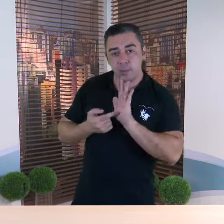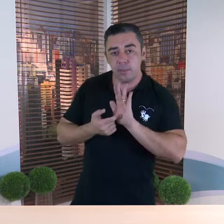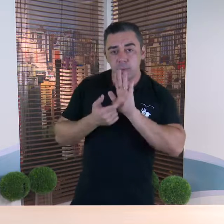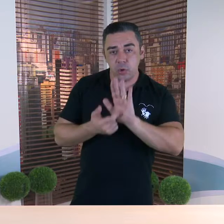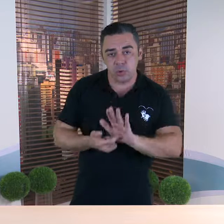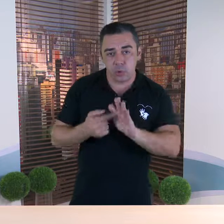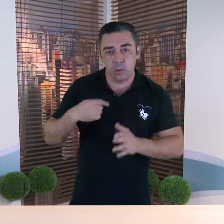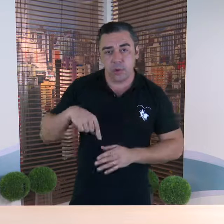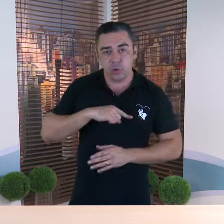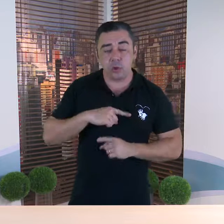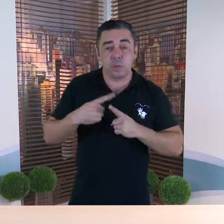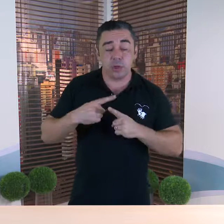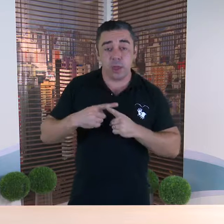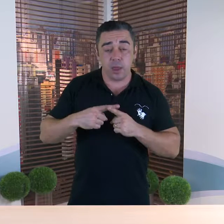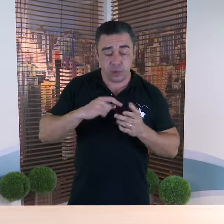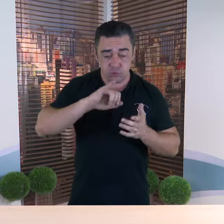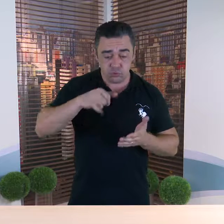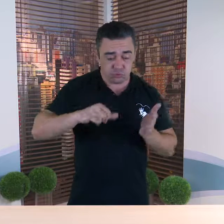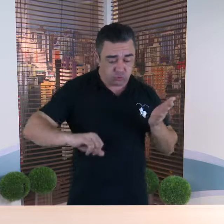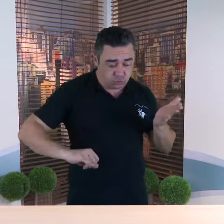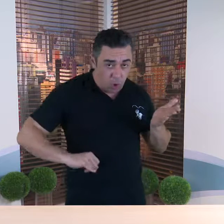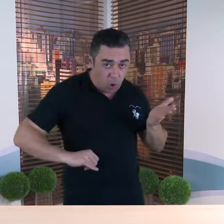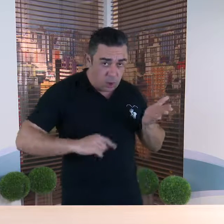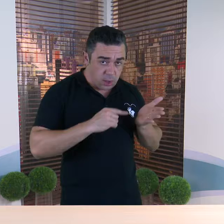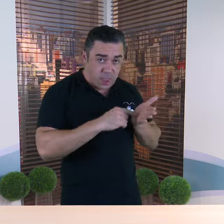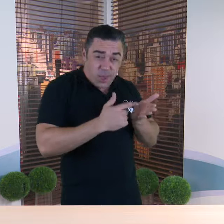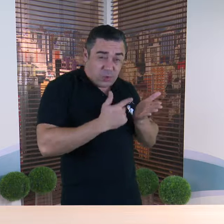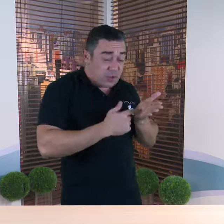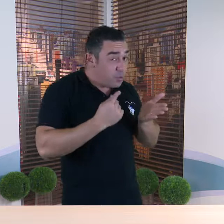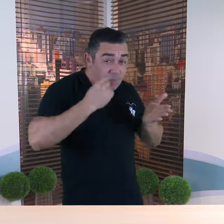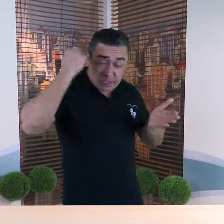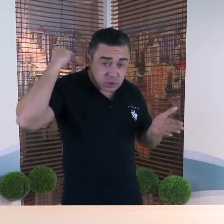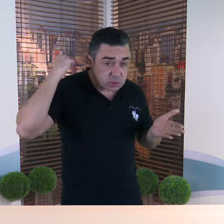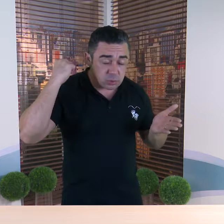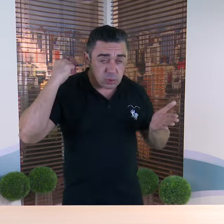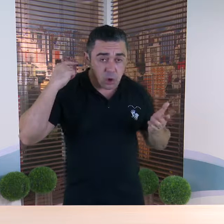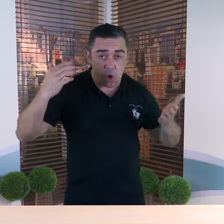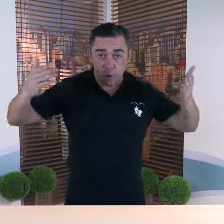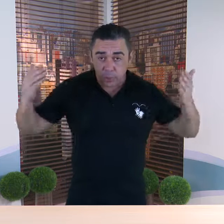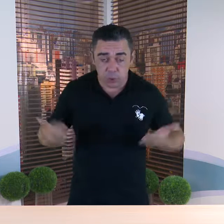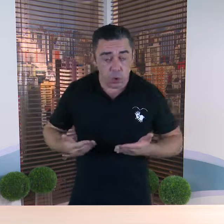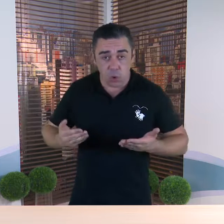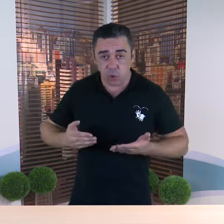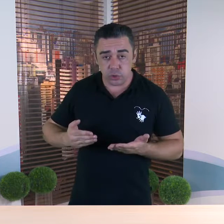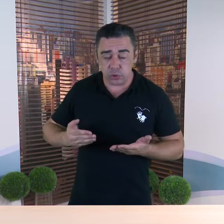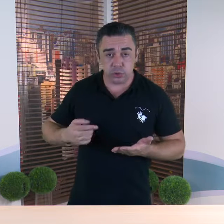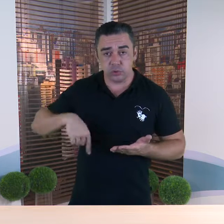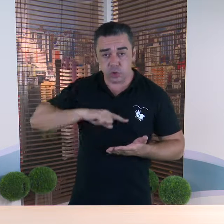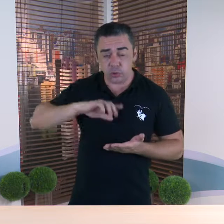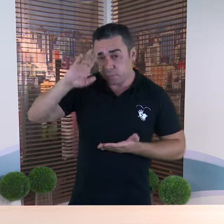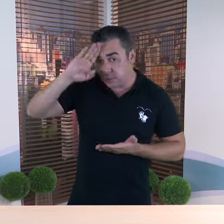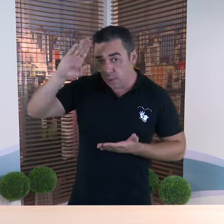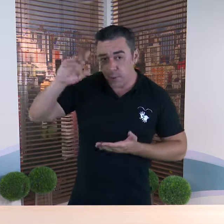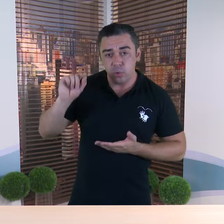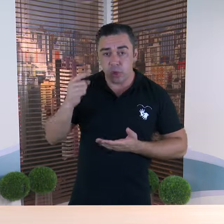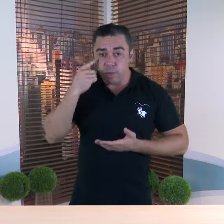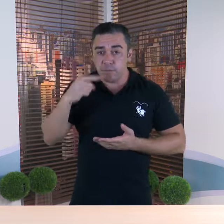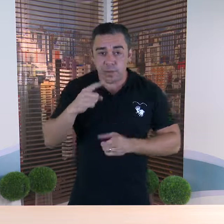foi revelado no transcorrer dos séculos sobre Satanás. Pois hoje, principalmente pelo que temos no